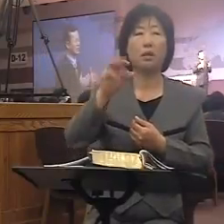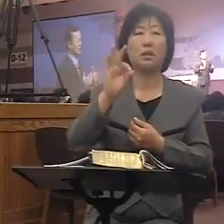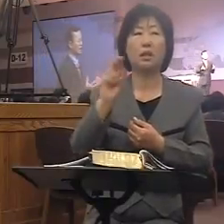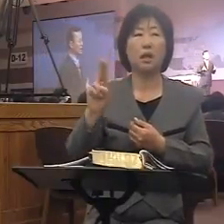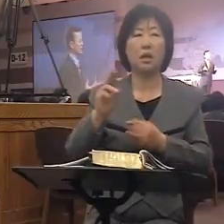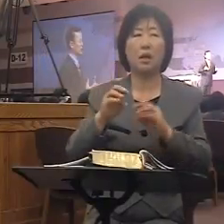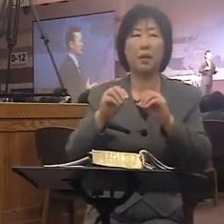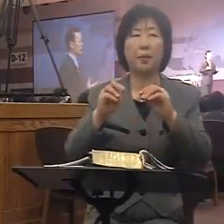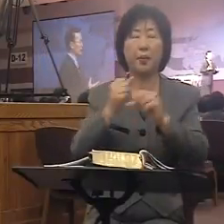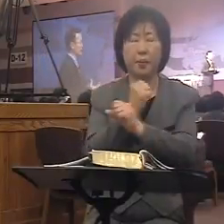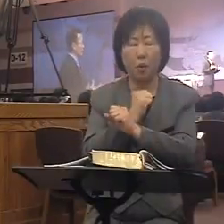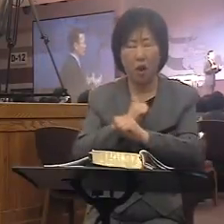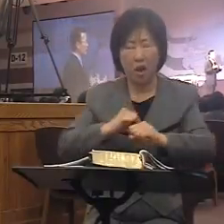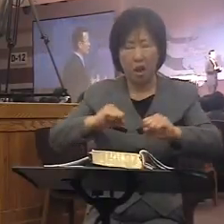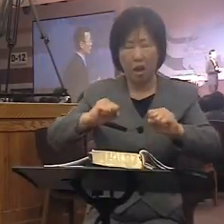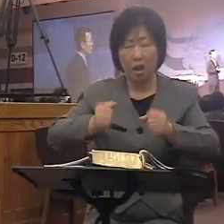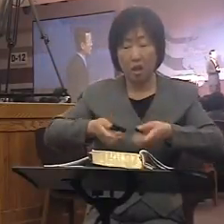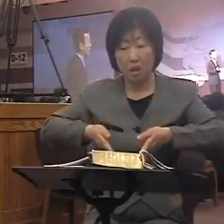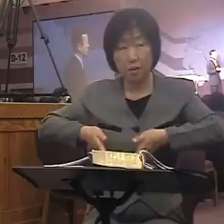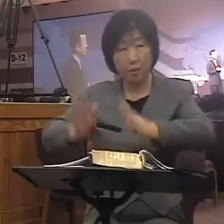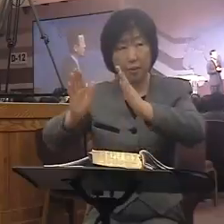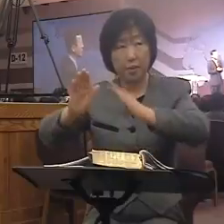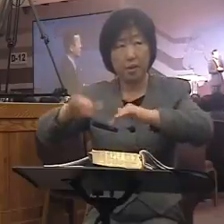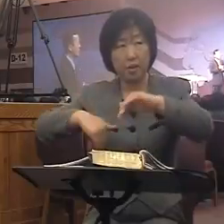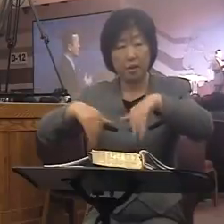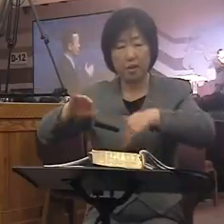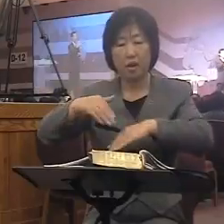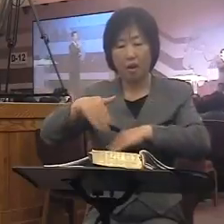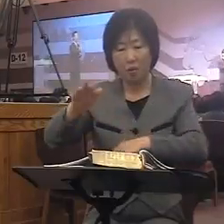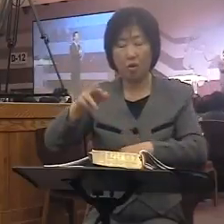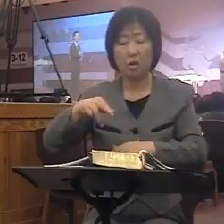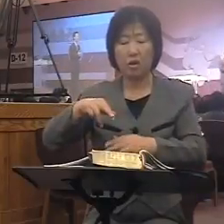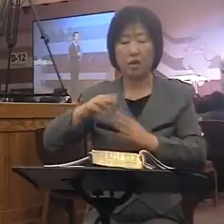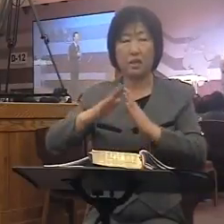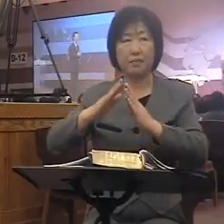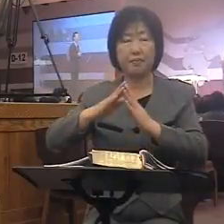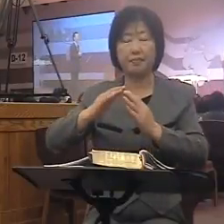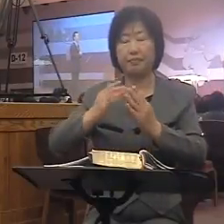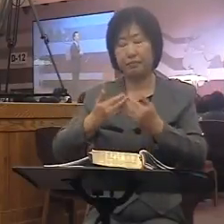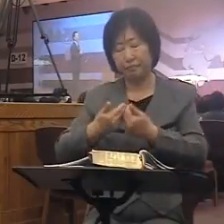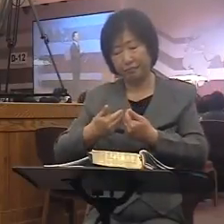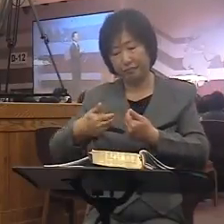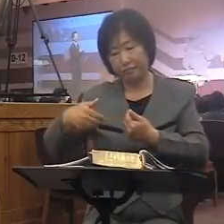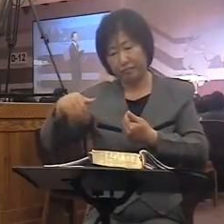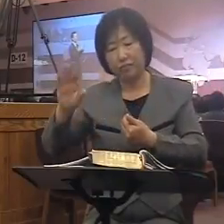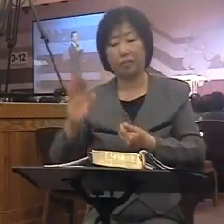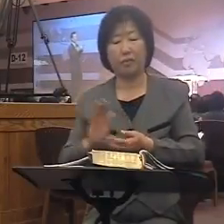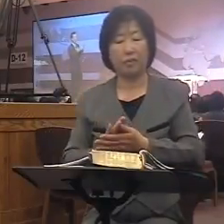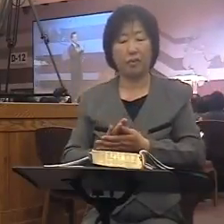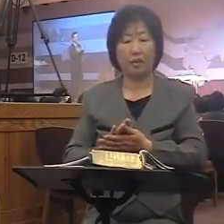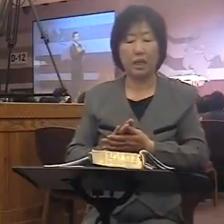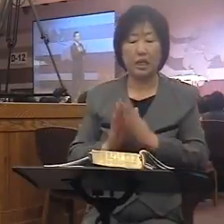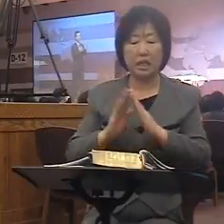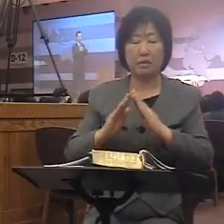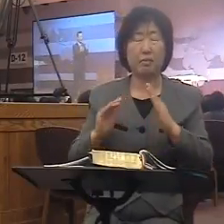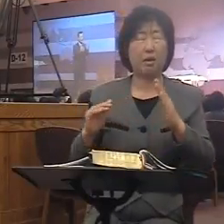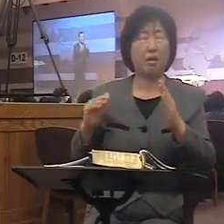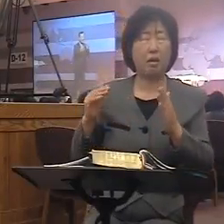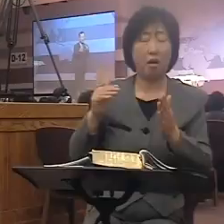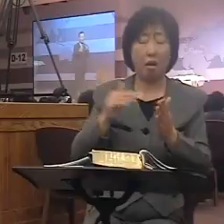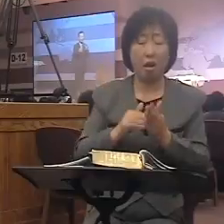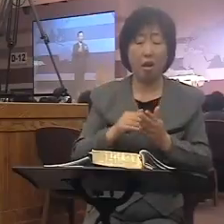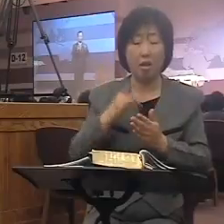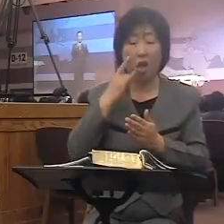그의 safety zone, 그의 comfort zone이었던 집을 떠나야만 했습니다. 지금까지 그를 보살펴 주었던